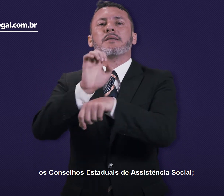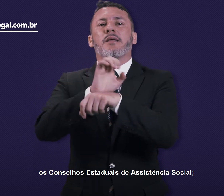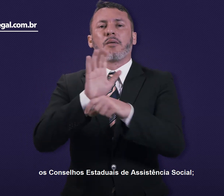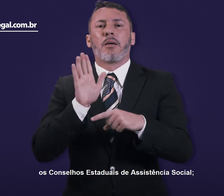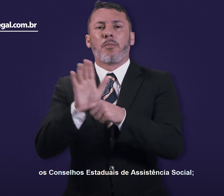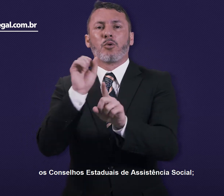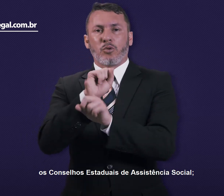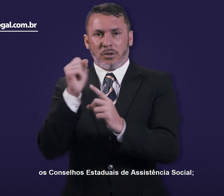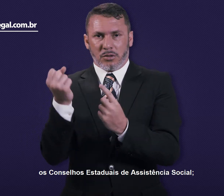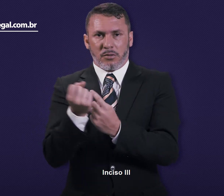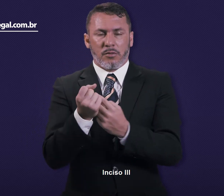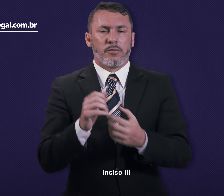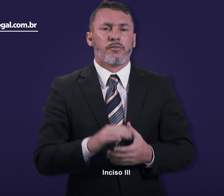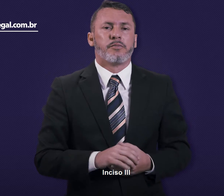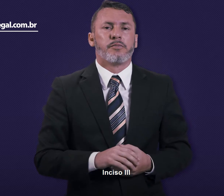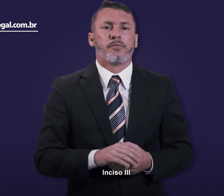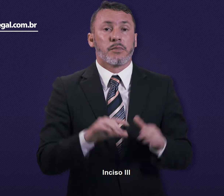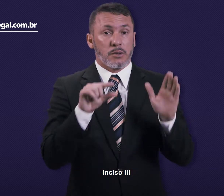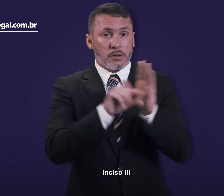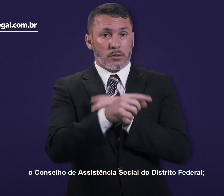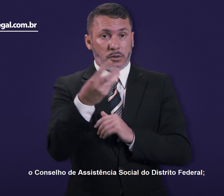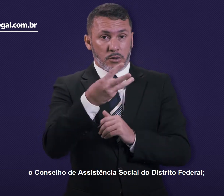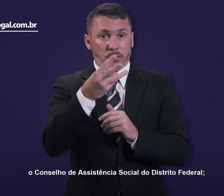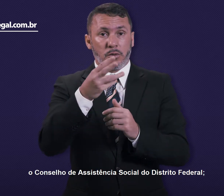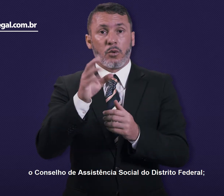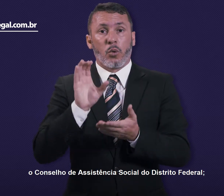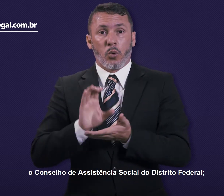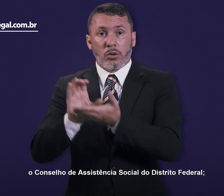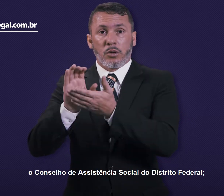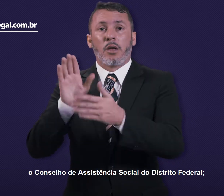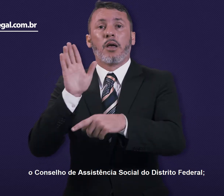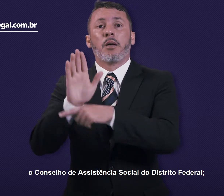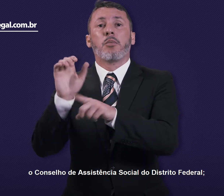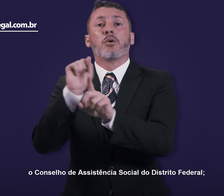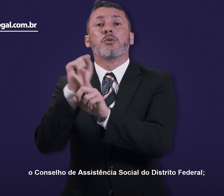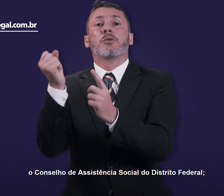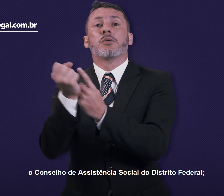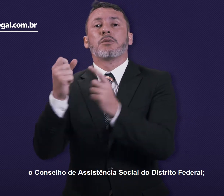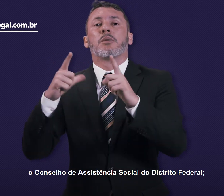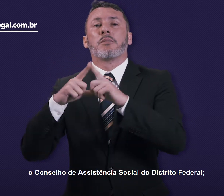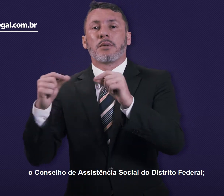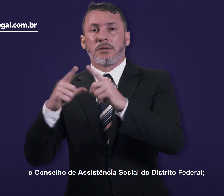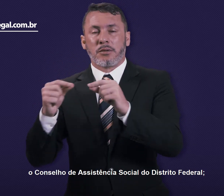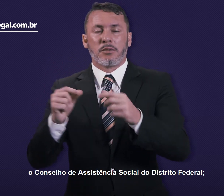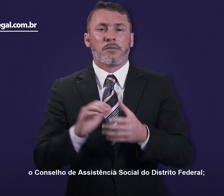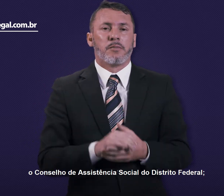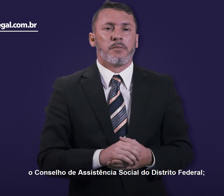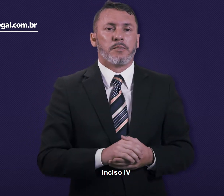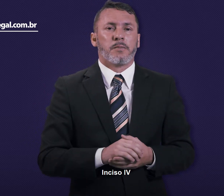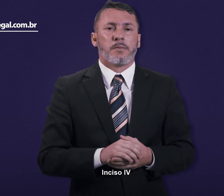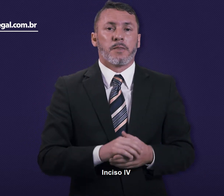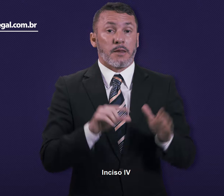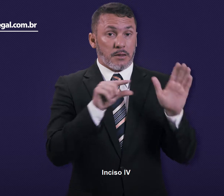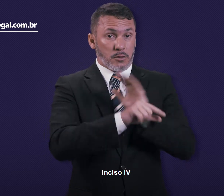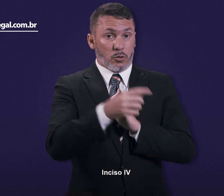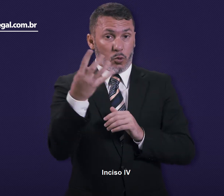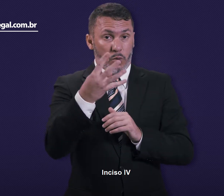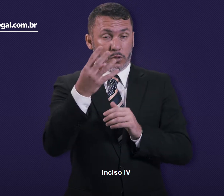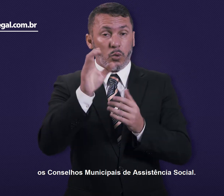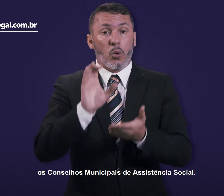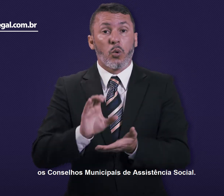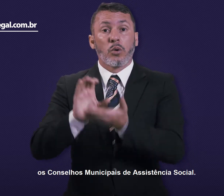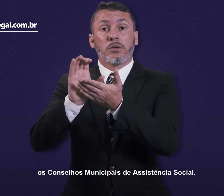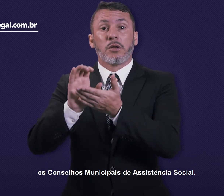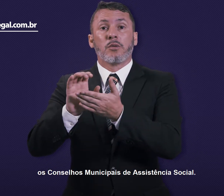de Assistência Social. Inciso 3. O Conselho de Assistência Social do Distrito Federal. Inciso